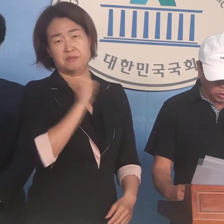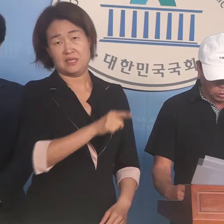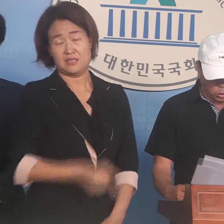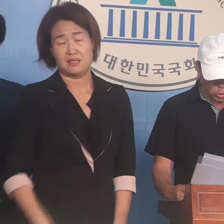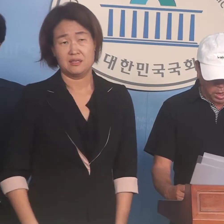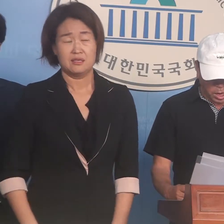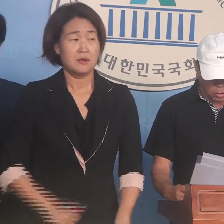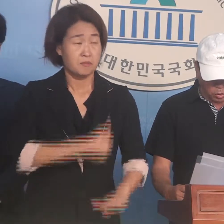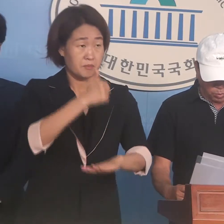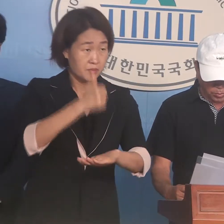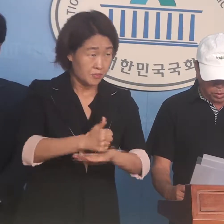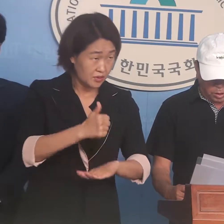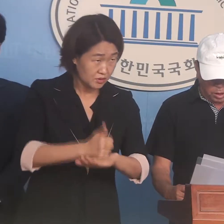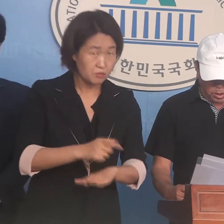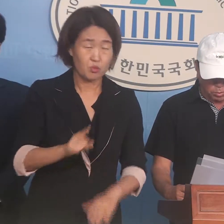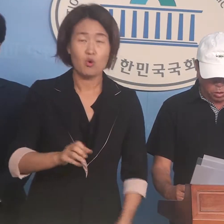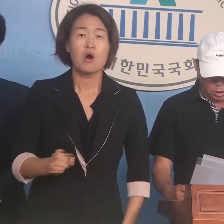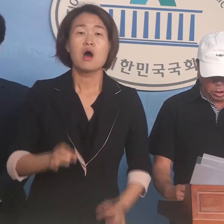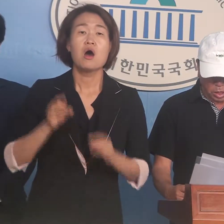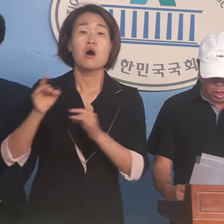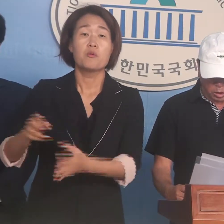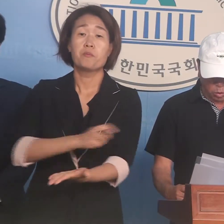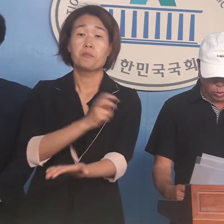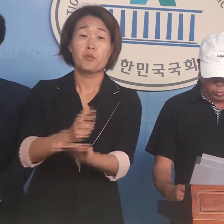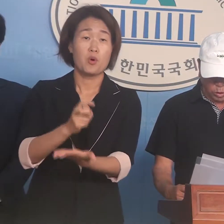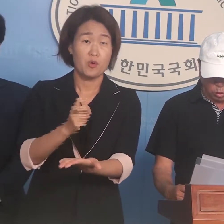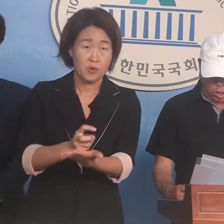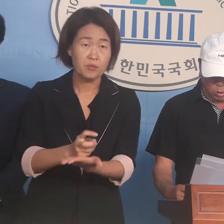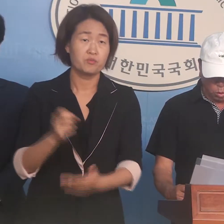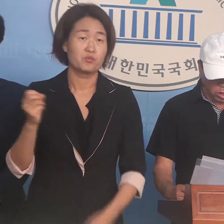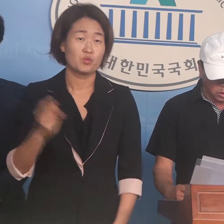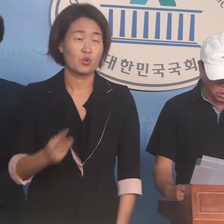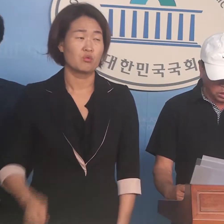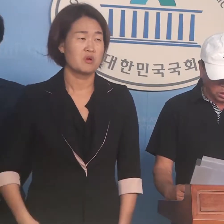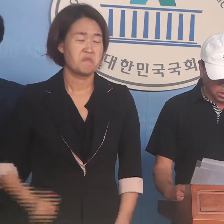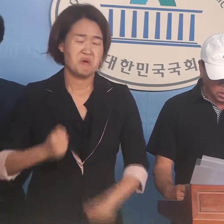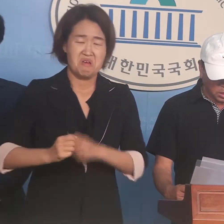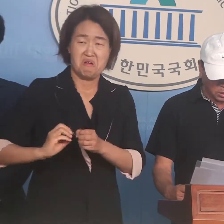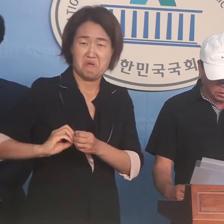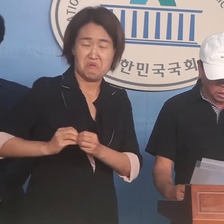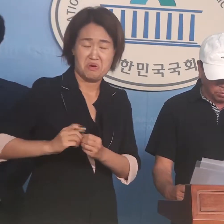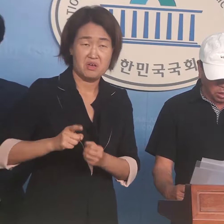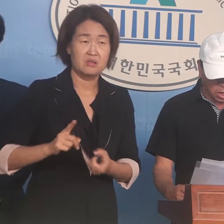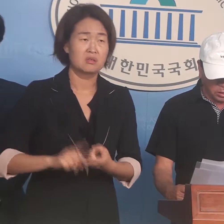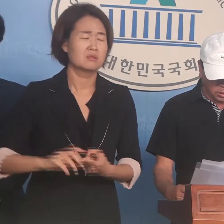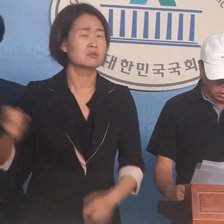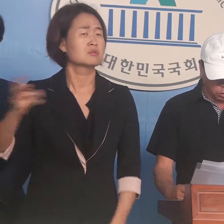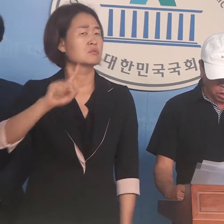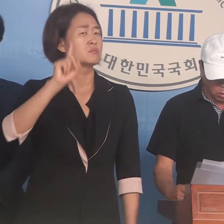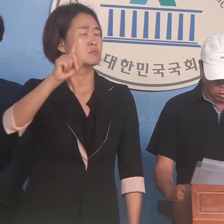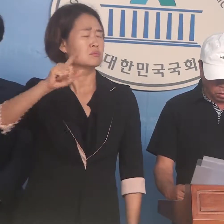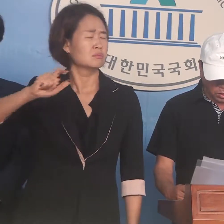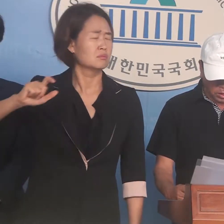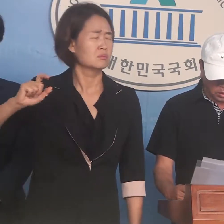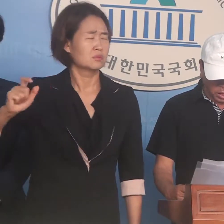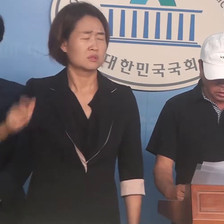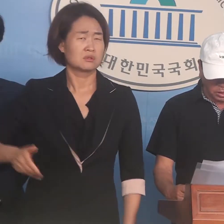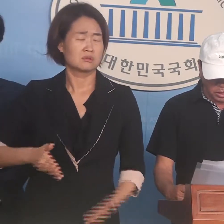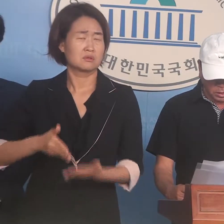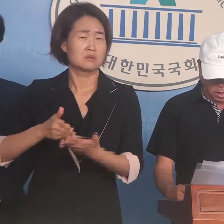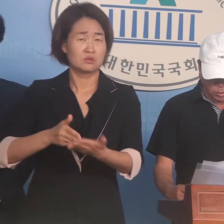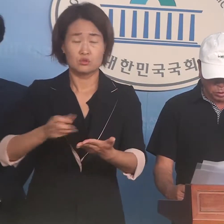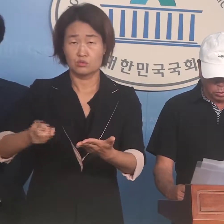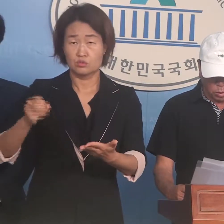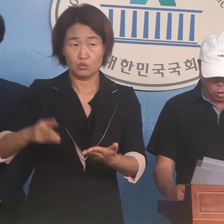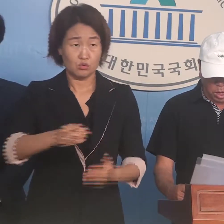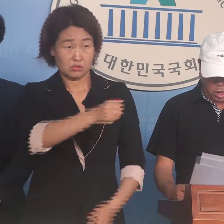끝으로 삼성중공업의 하도급법 위반은 물론 하도급법 위반과 무관 행위를 다시 한번 강력히 규탄하고